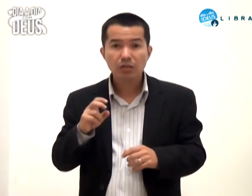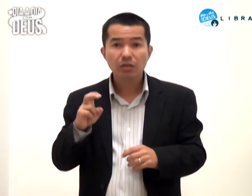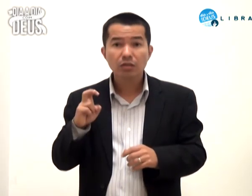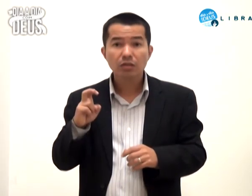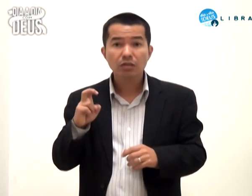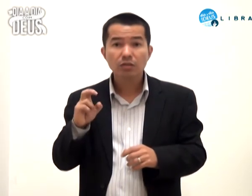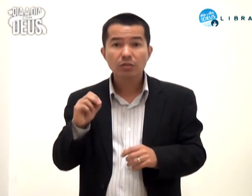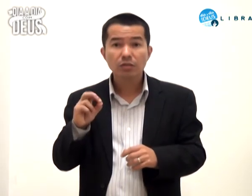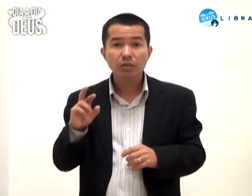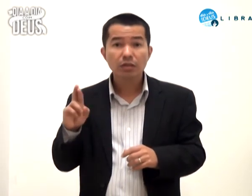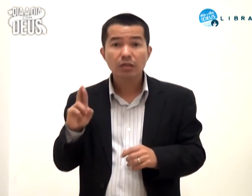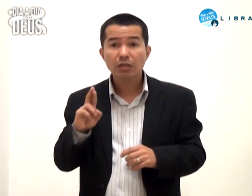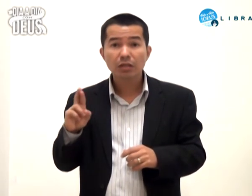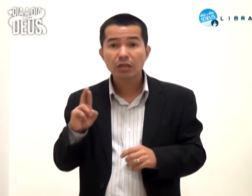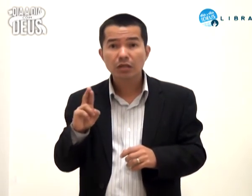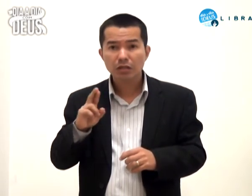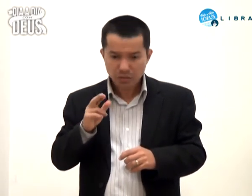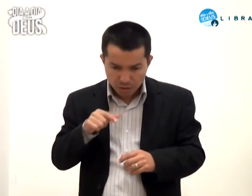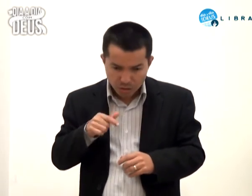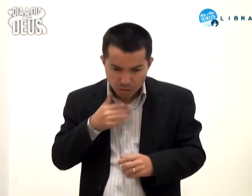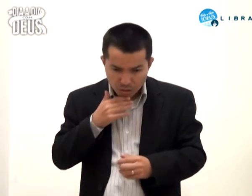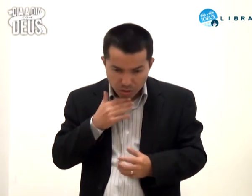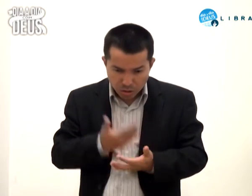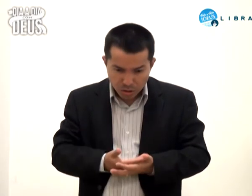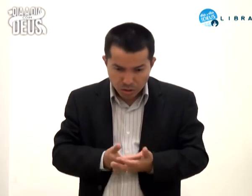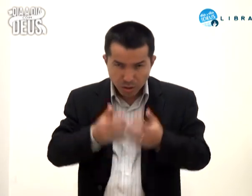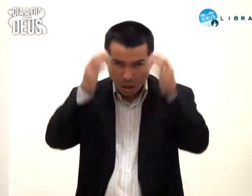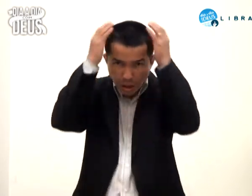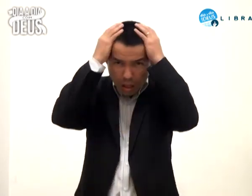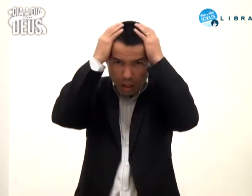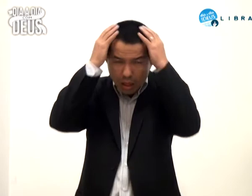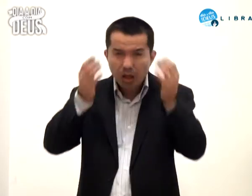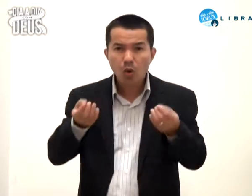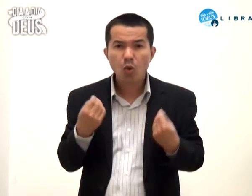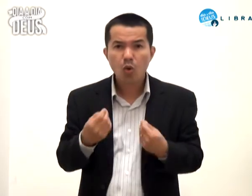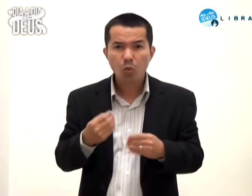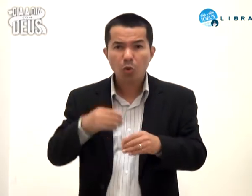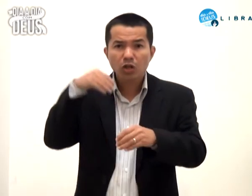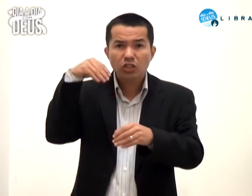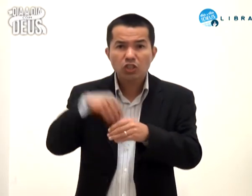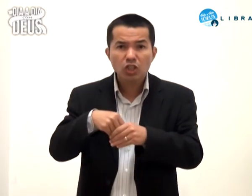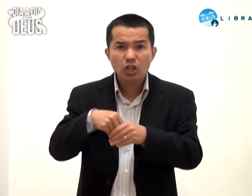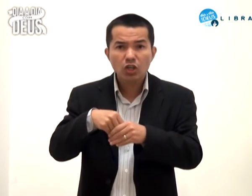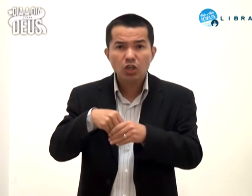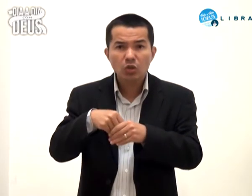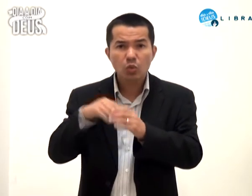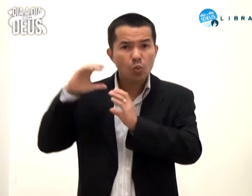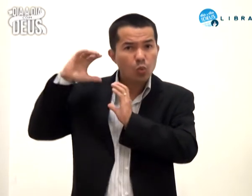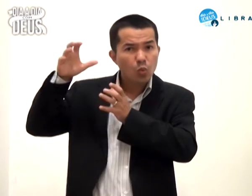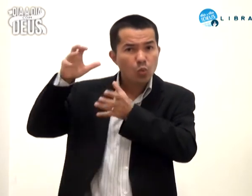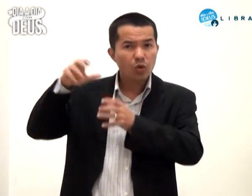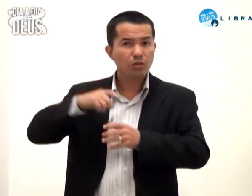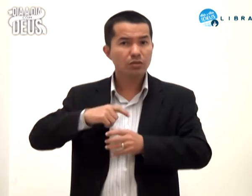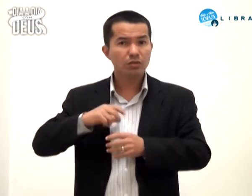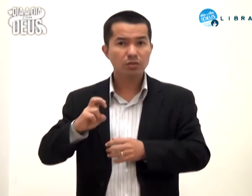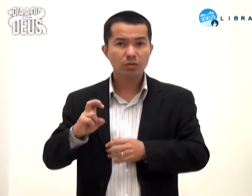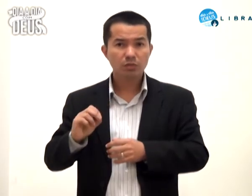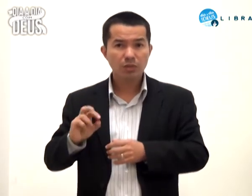Ela pegou o coco, pegou a nota, se não me engano, era uma nota de R$50, e ela fez o resto